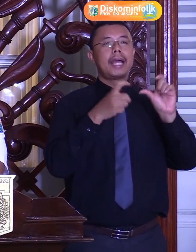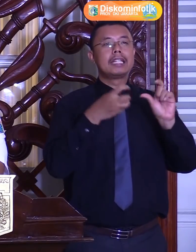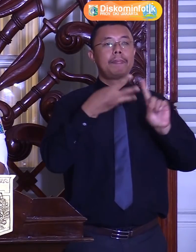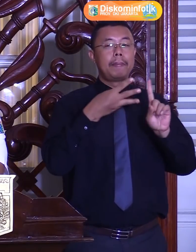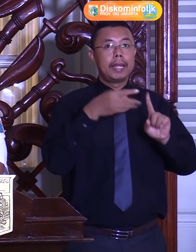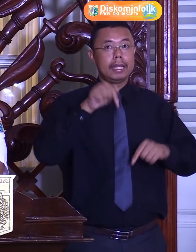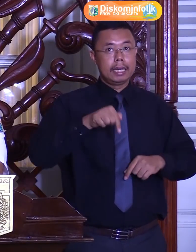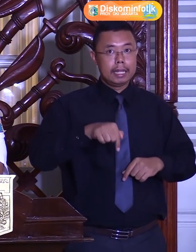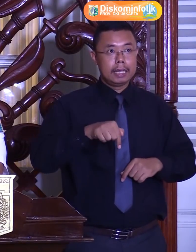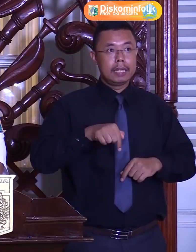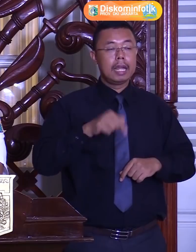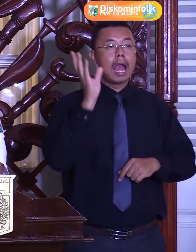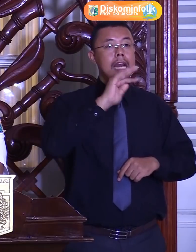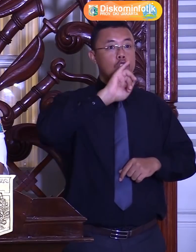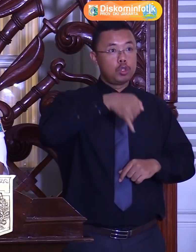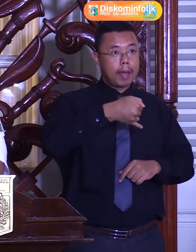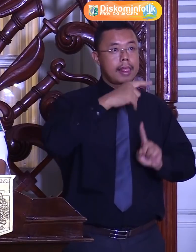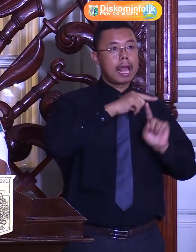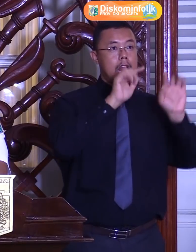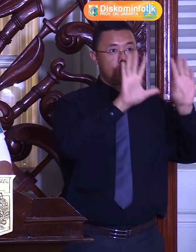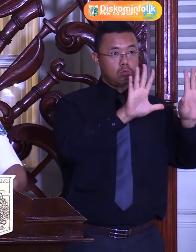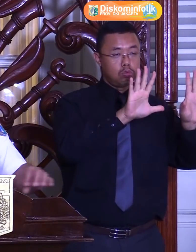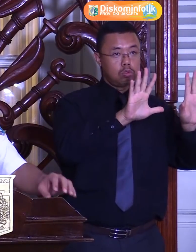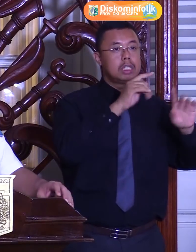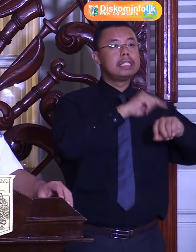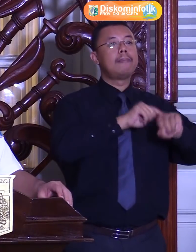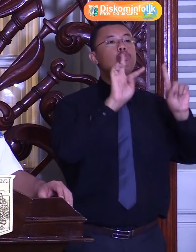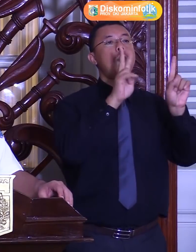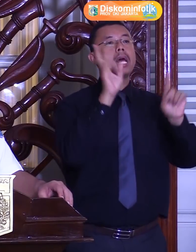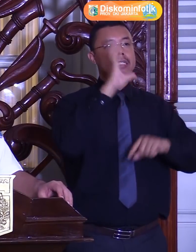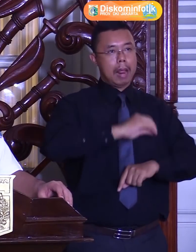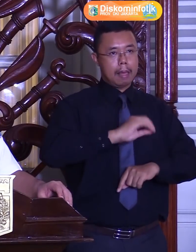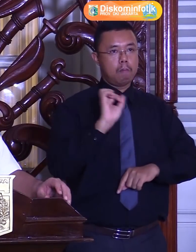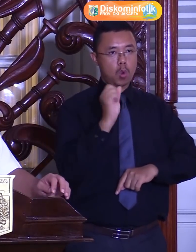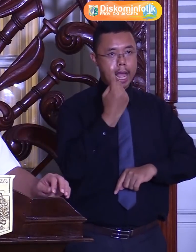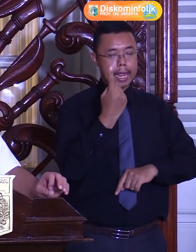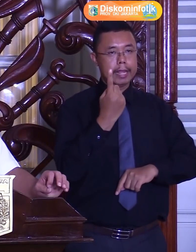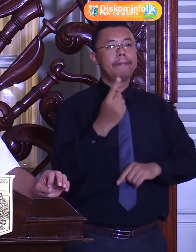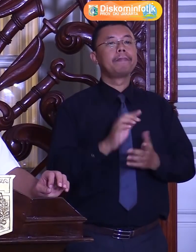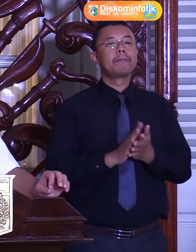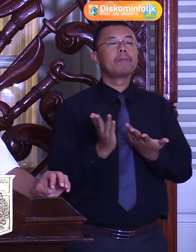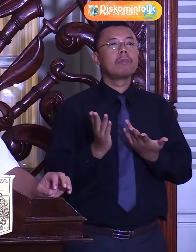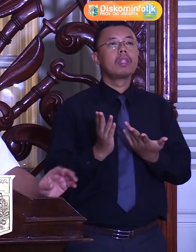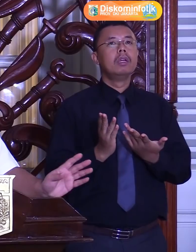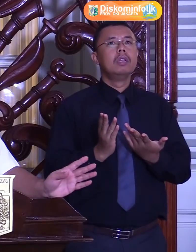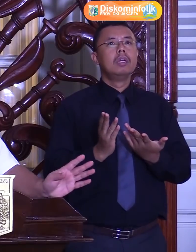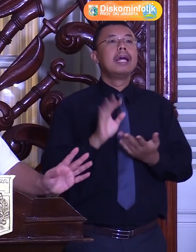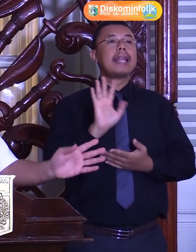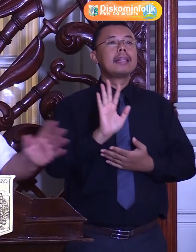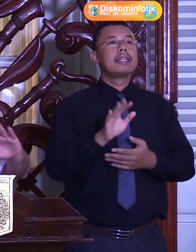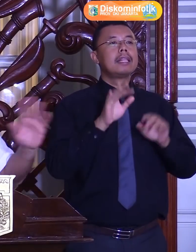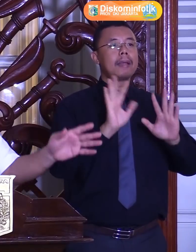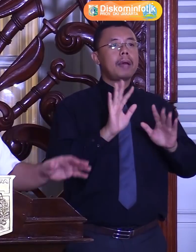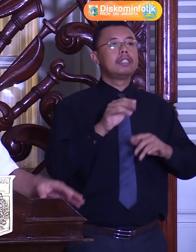berlaku hari Jumat tanggal 10 pukul 00 itu mulai berlakunya, dan nanti akan